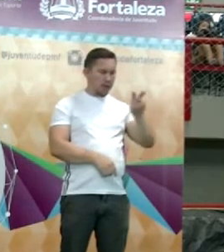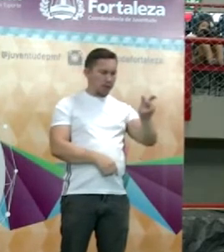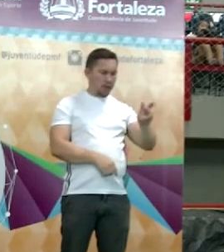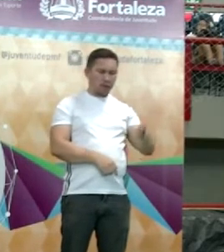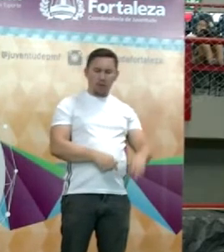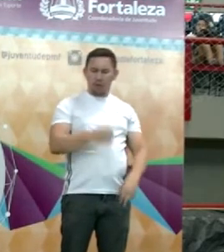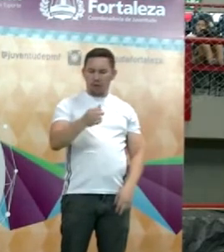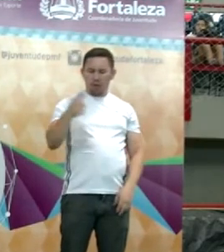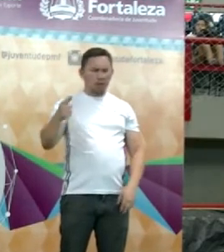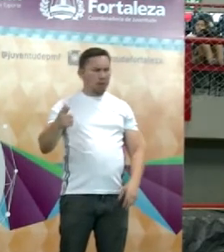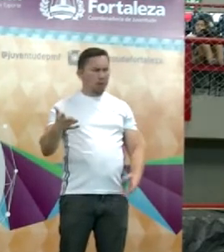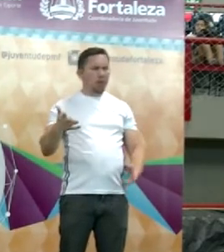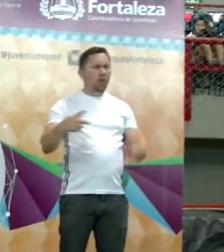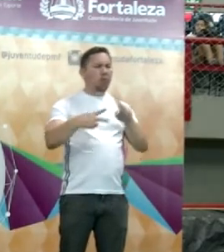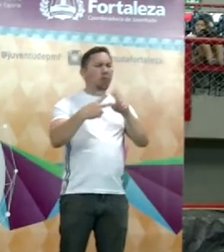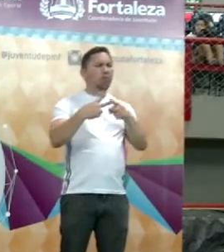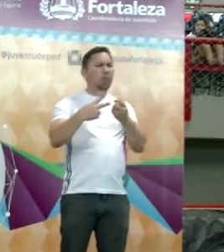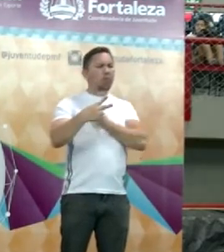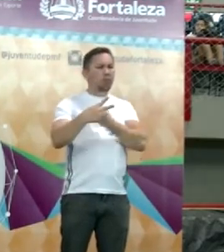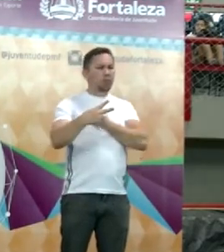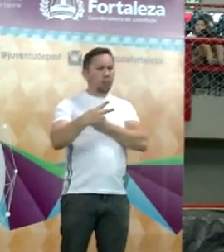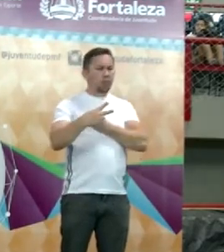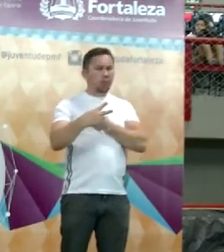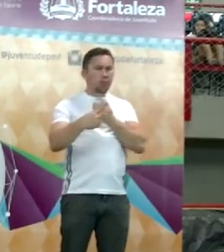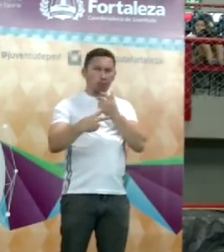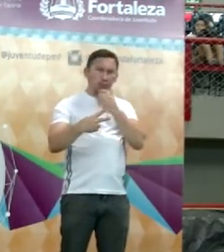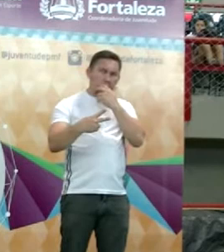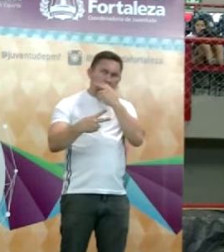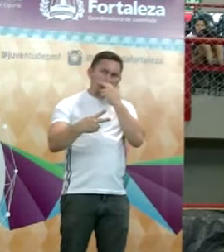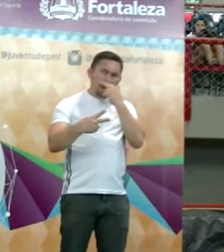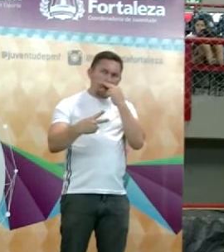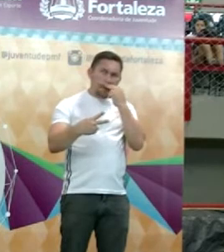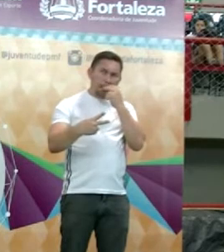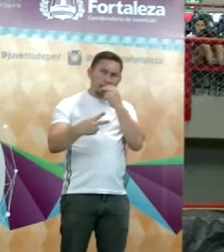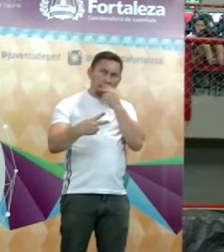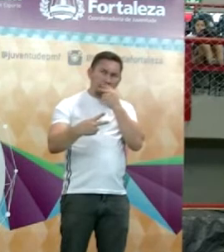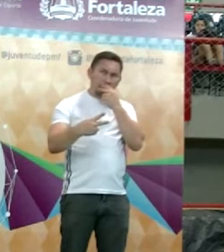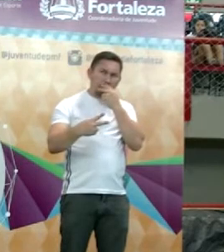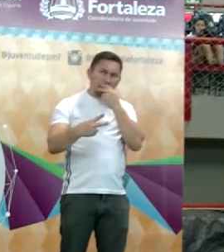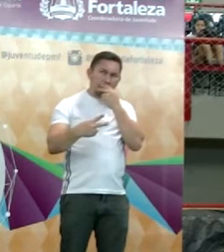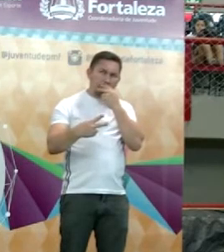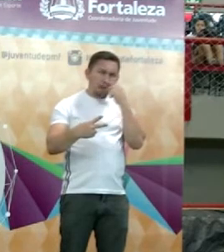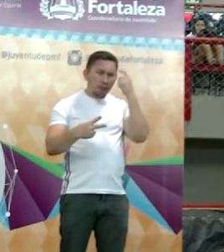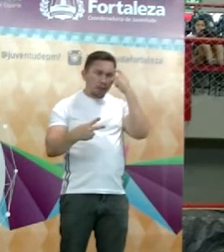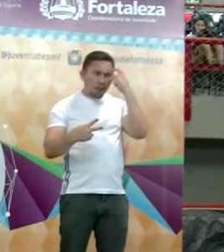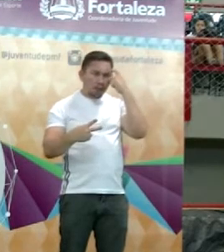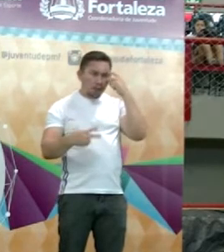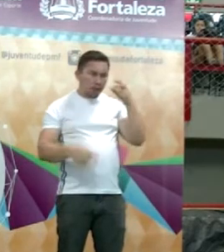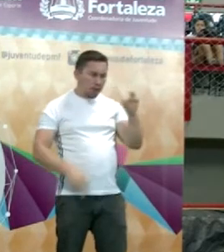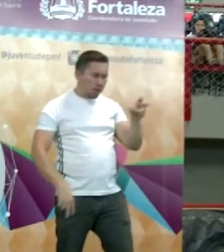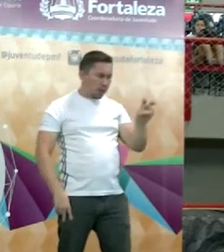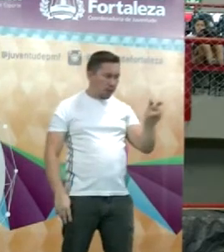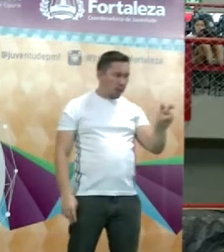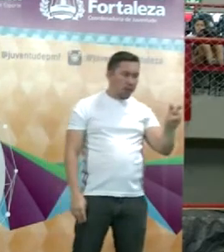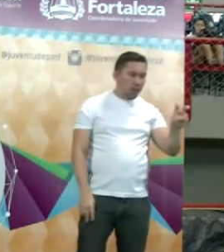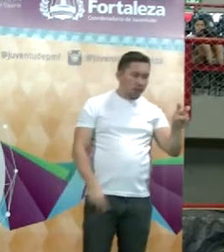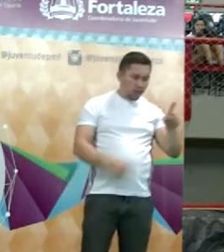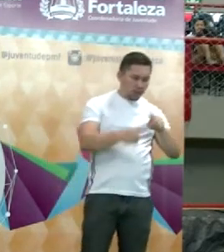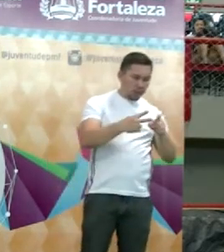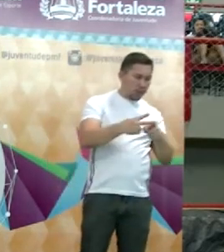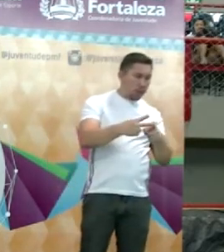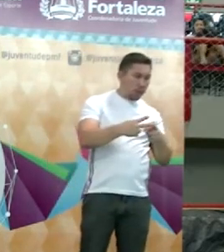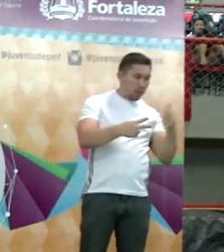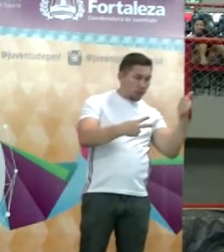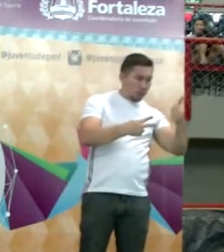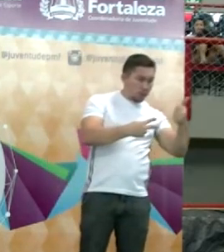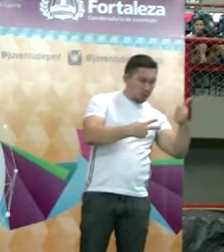Qual é o valor desses ângulos? Espera aí, pensa, ó. Para cada 5 que tiver de grau no